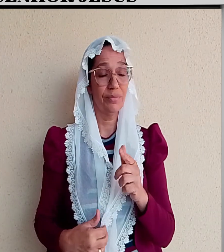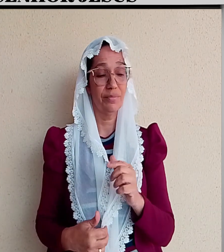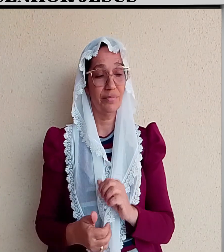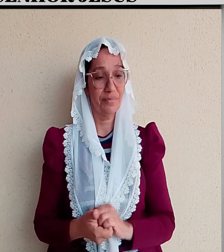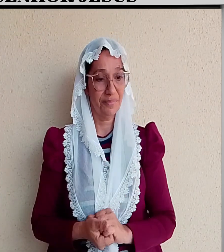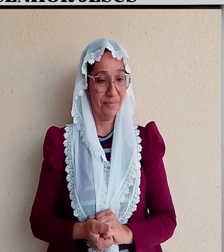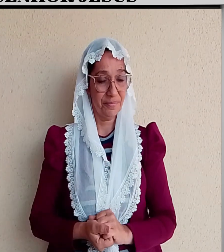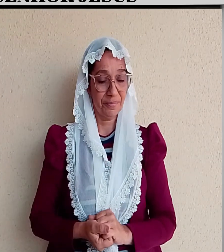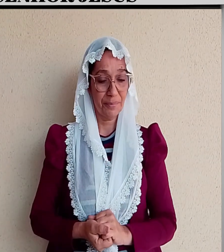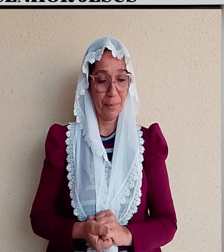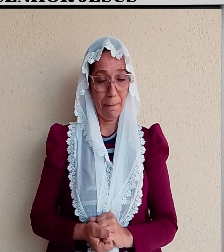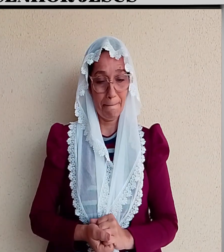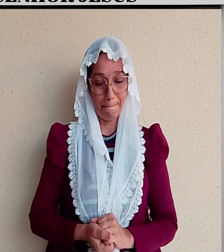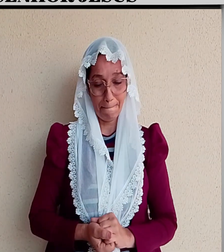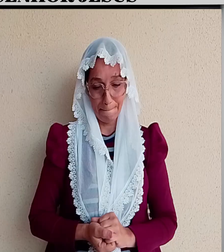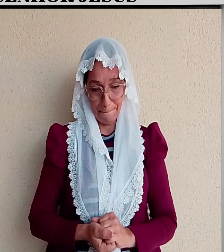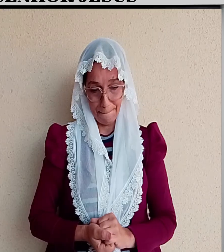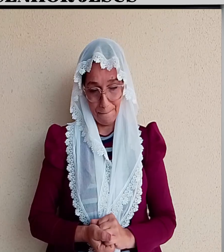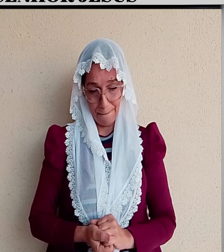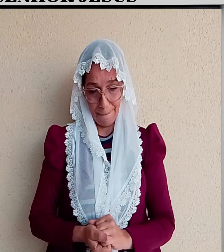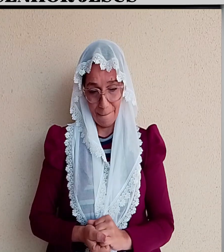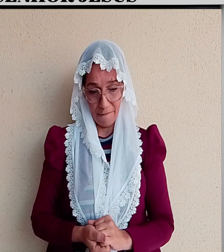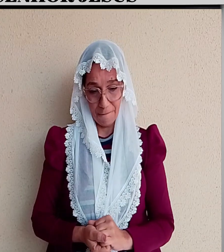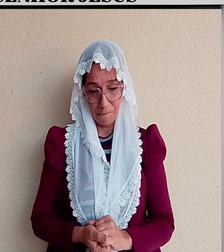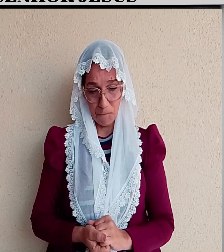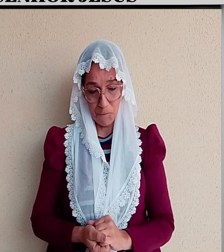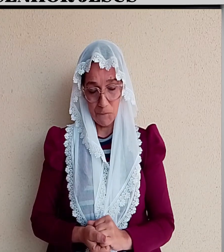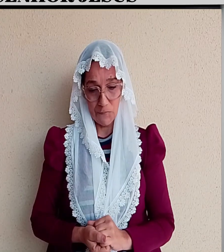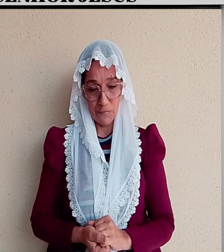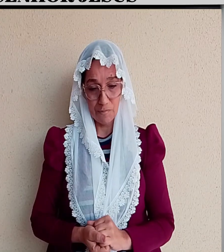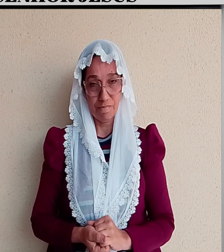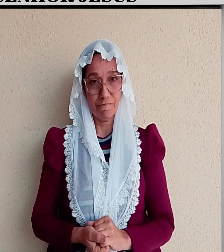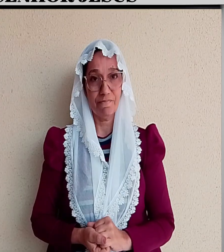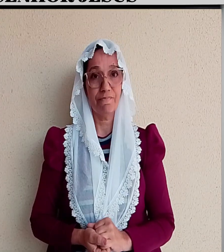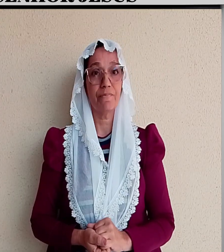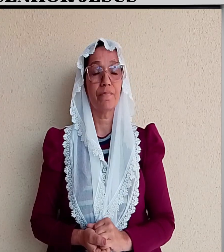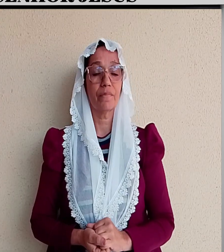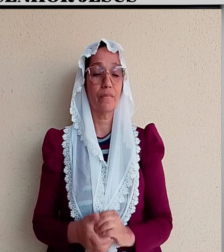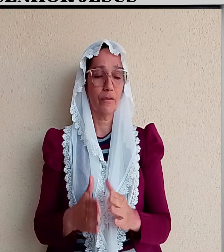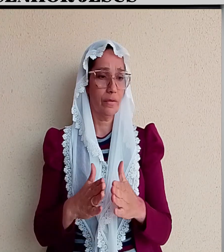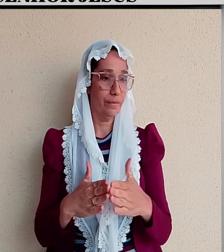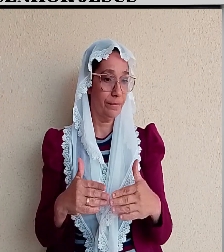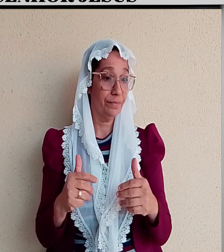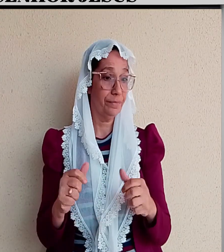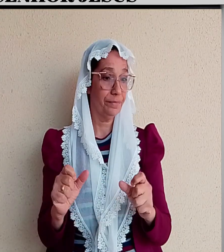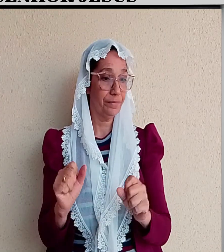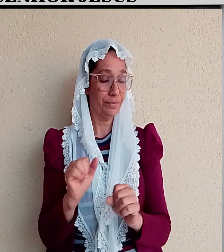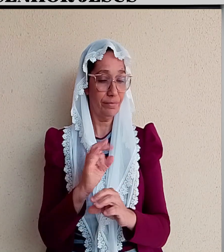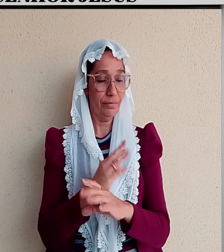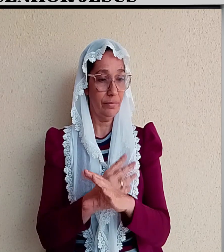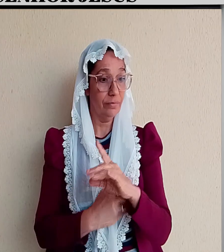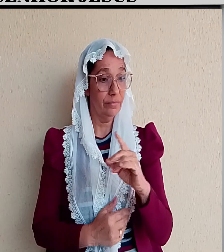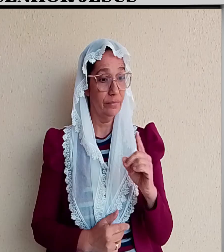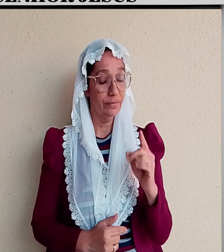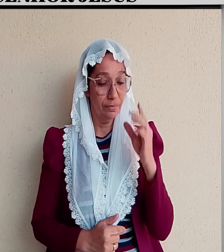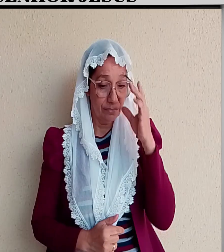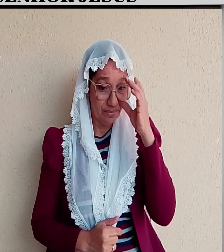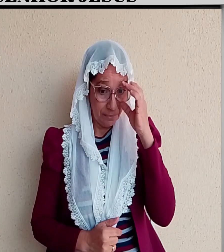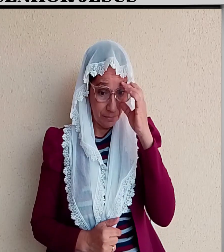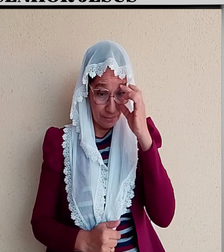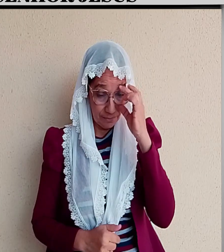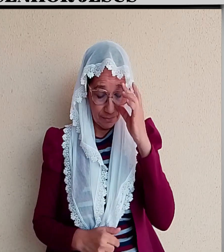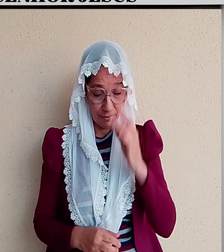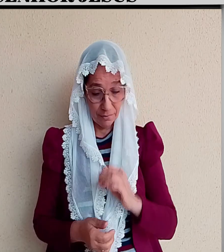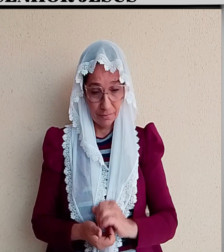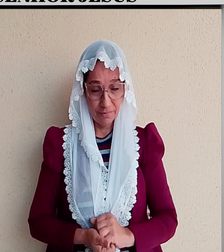nas coisas que ouviram. E o Senhor já conhece o caminho que vai testar ele. Aleluia. O Senhor já conhece, aleluia, o que fazer para que ele